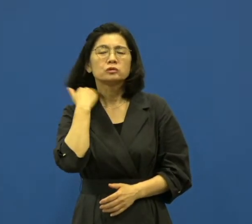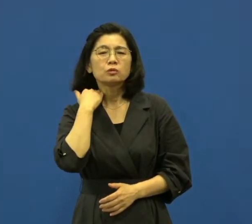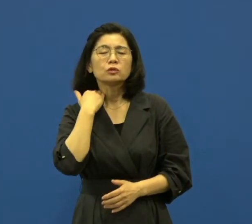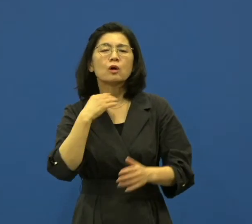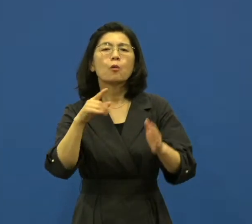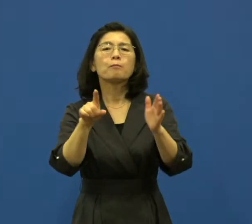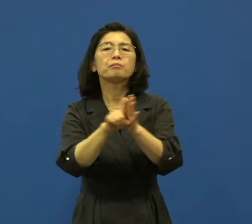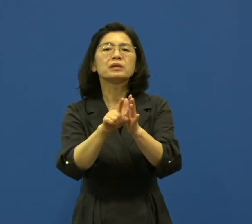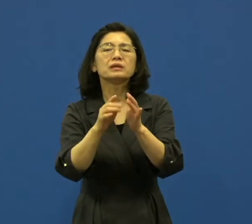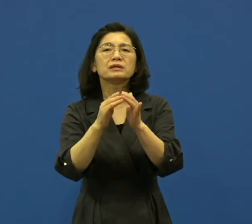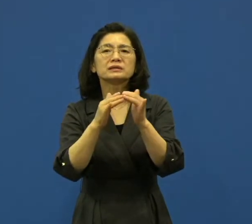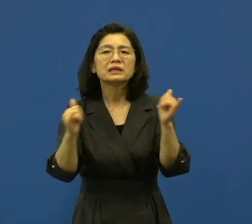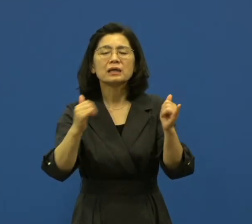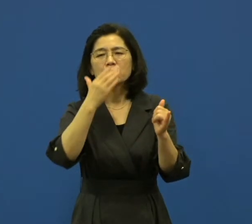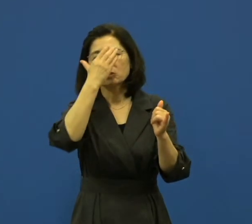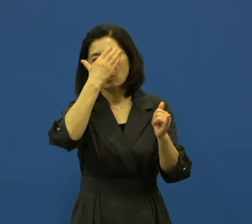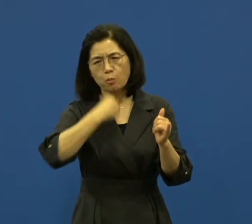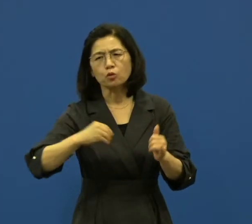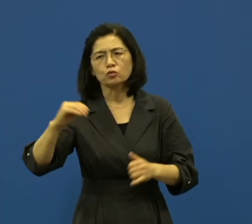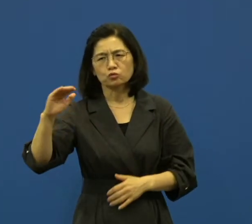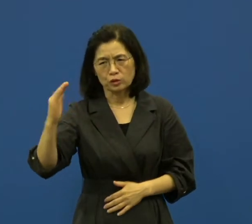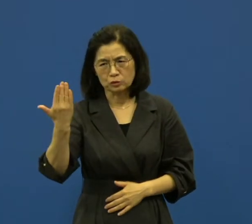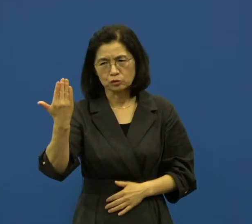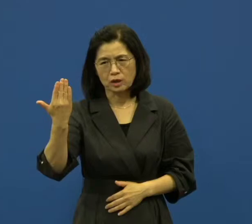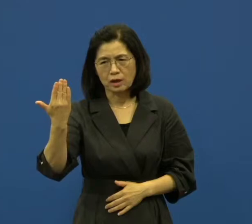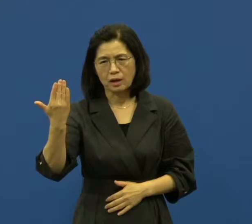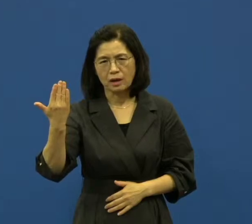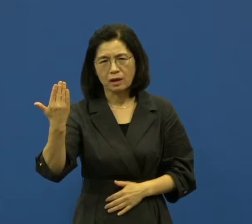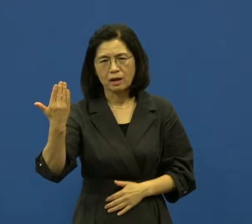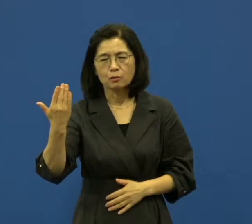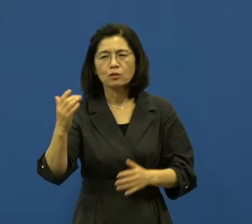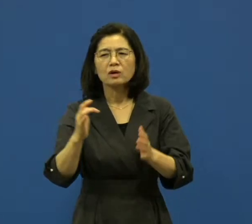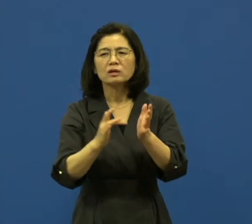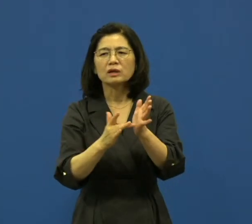자들은 복되도다 하시니라.